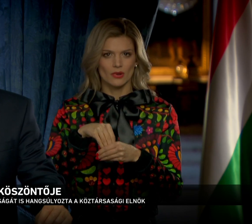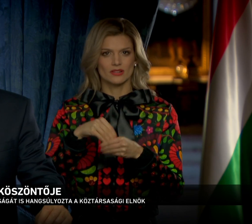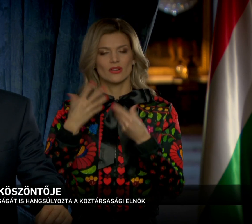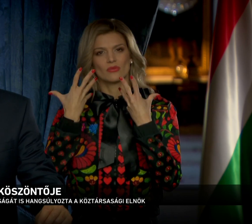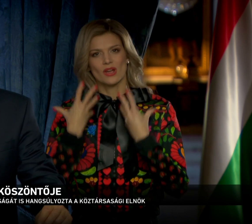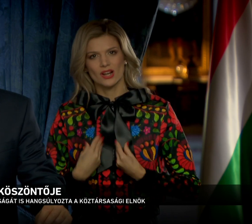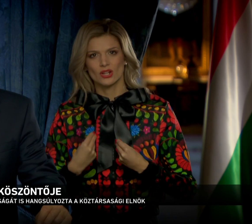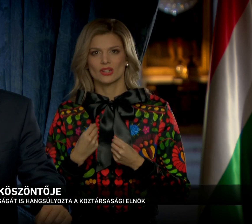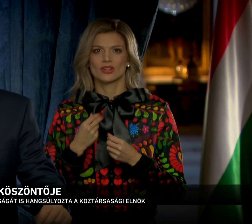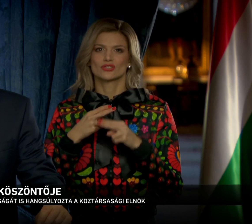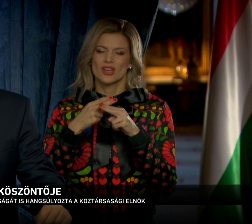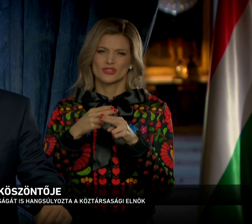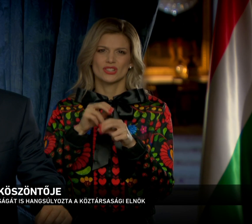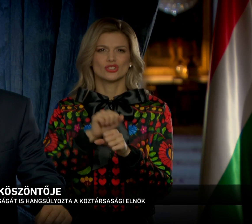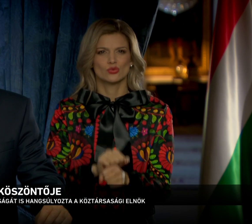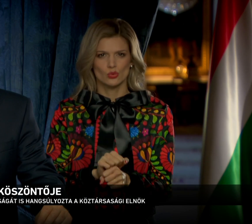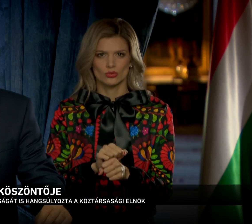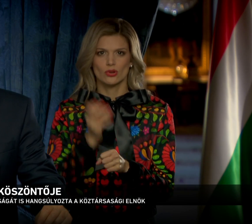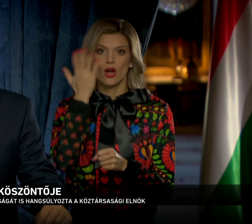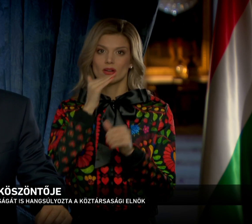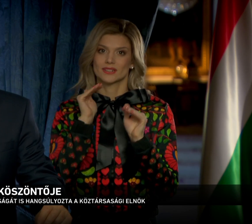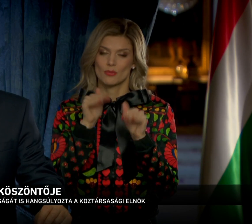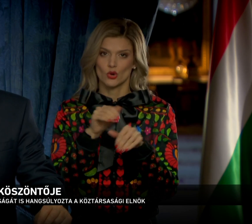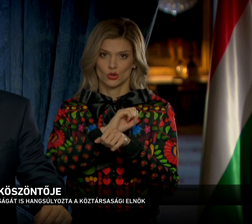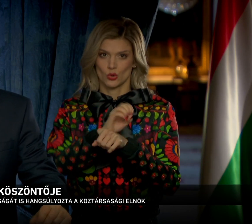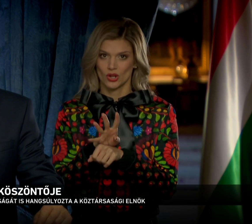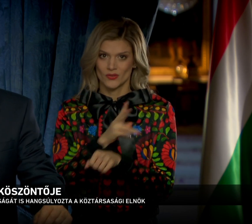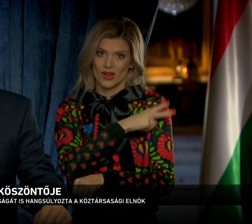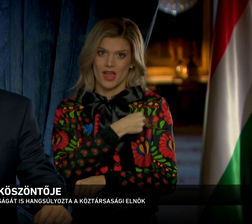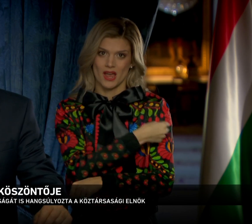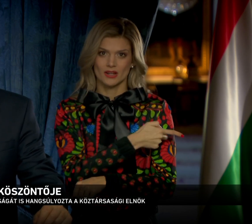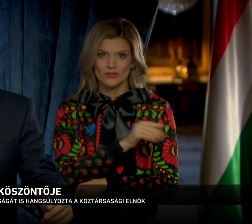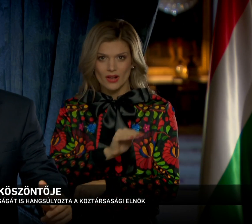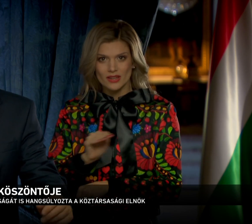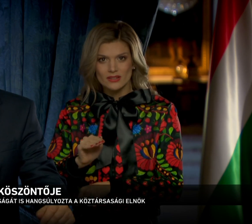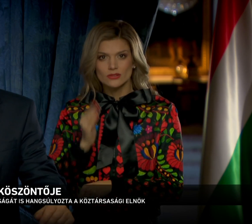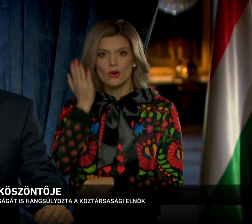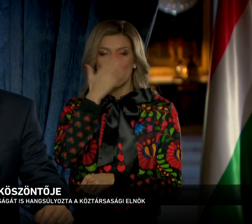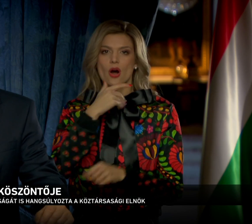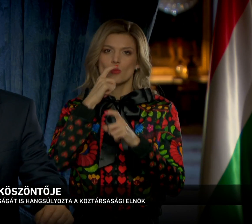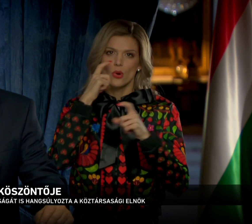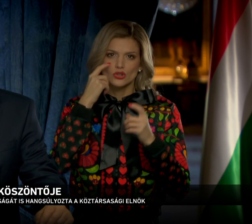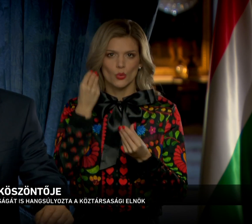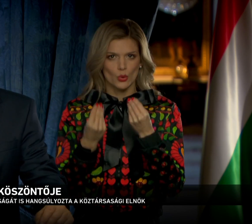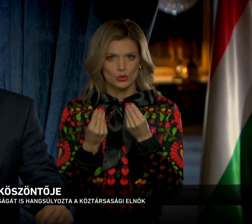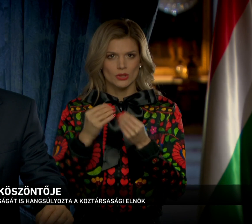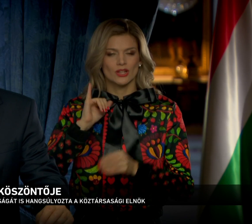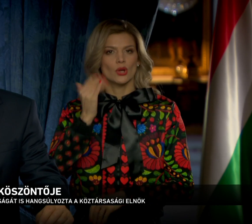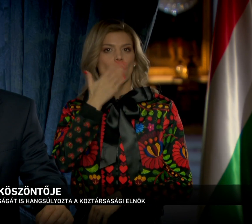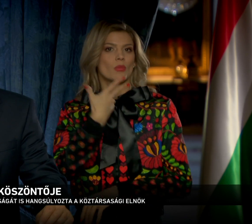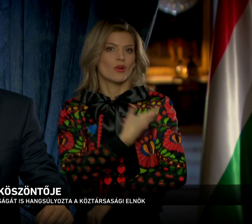nehézségeiben megfáradva segítségre szorulnak, ha támogatjuk a koronavírus árváit, ha maszkot hordunk,